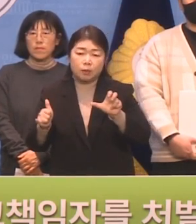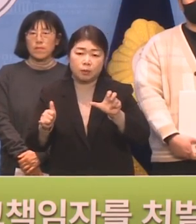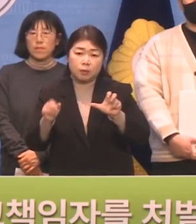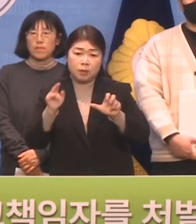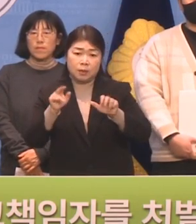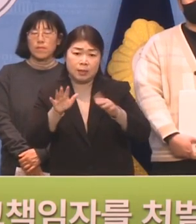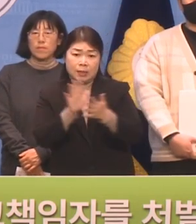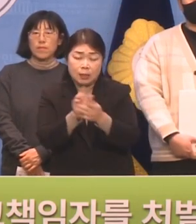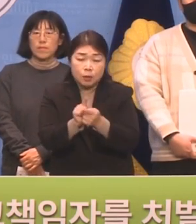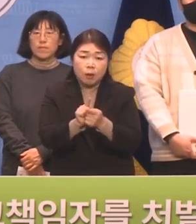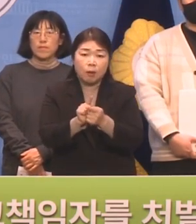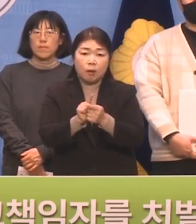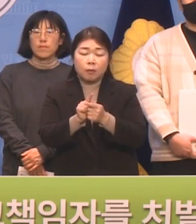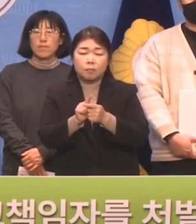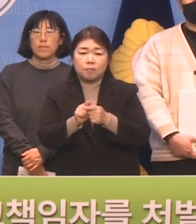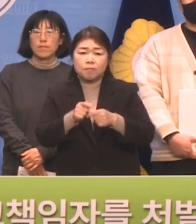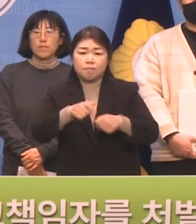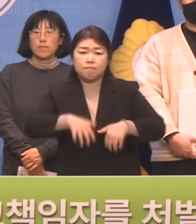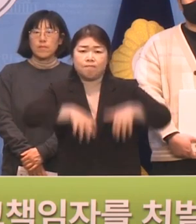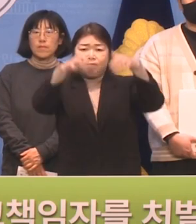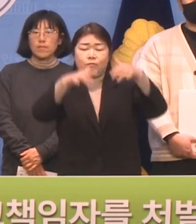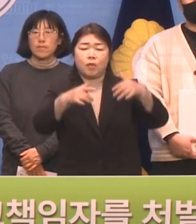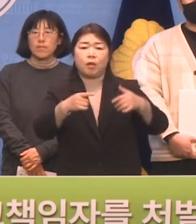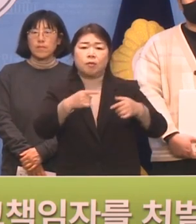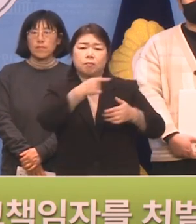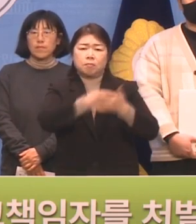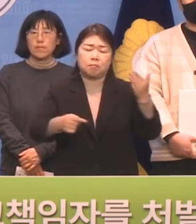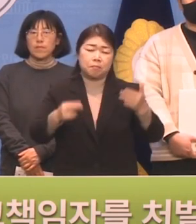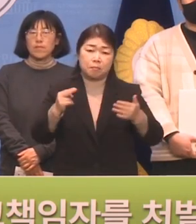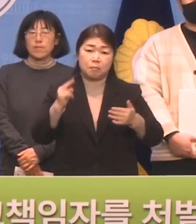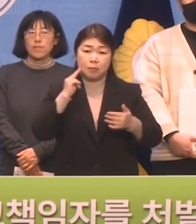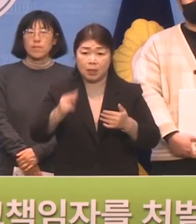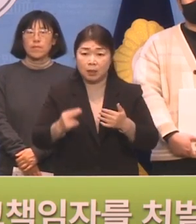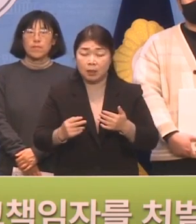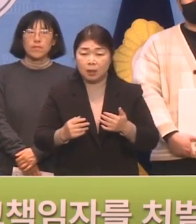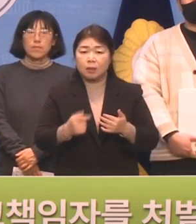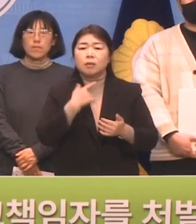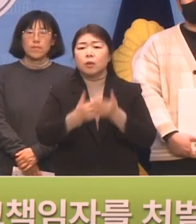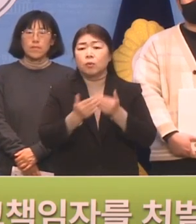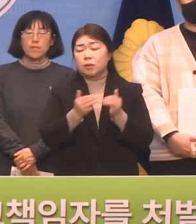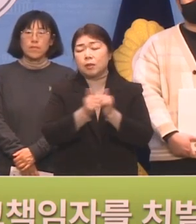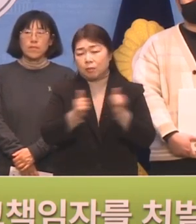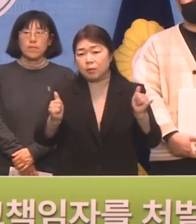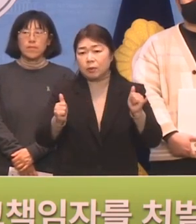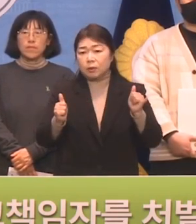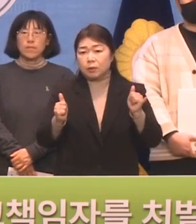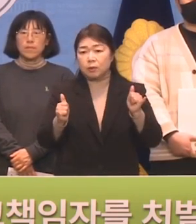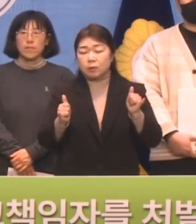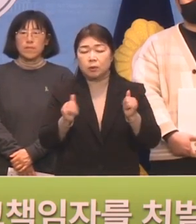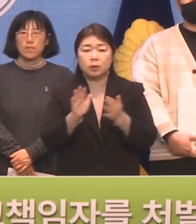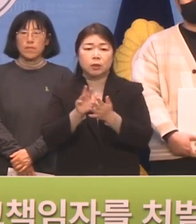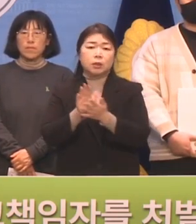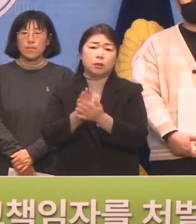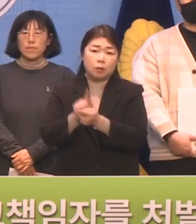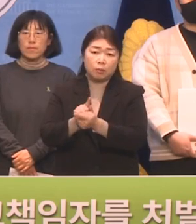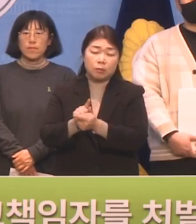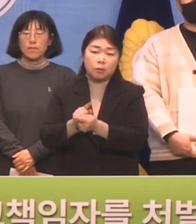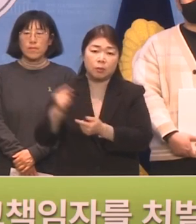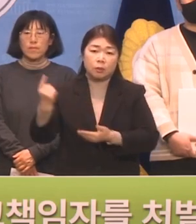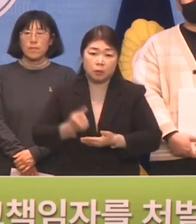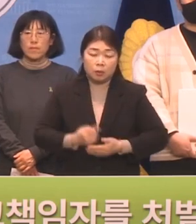참사를 직접 겪고 경험하고 비통과 슬픔 속에 빠져있는 분들은 어느 분 한